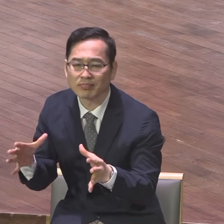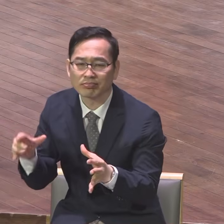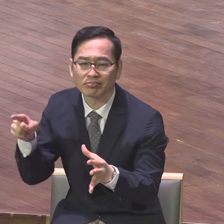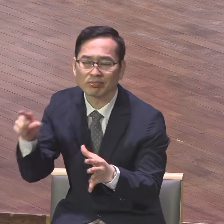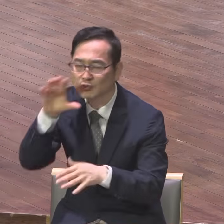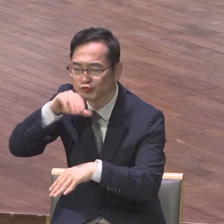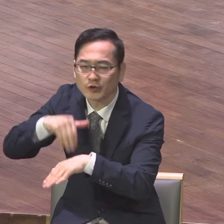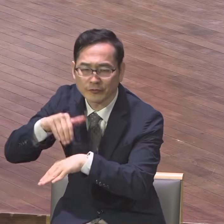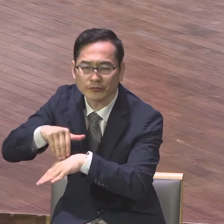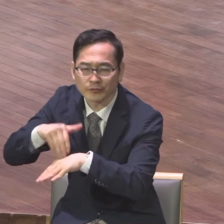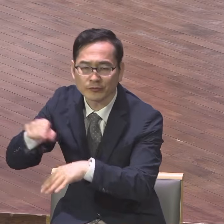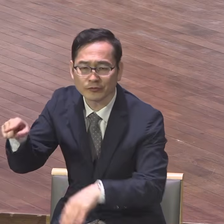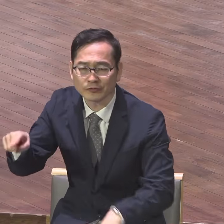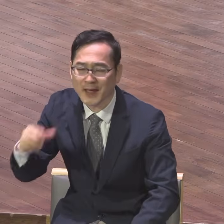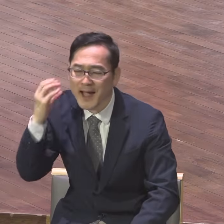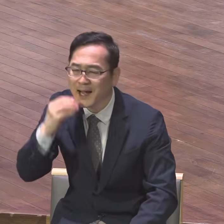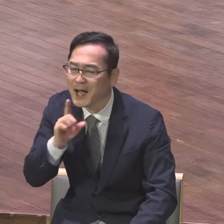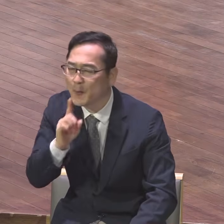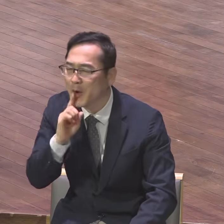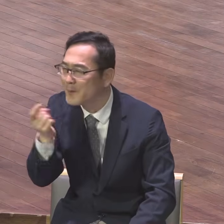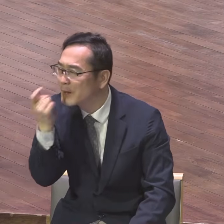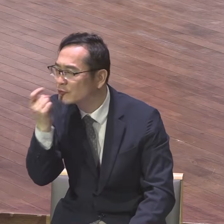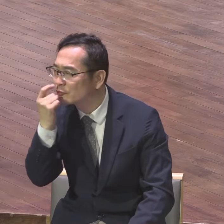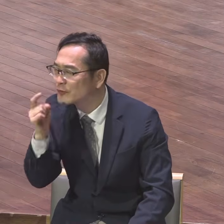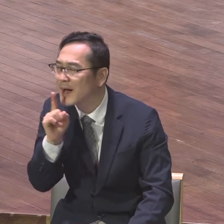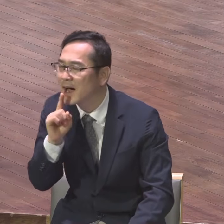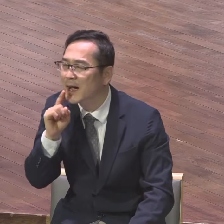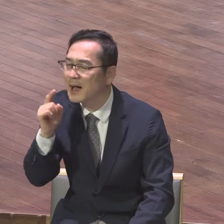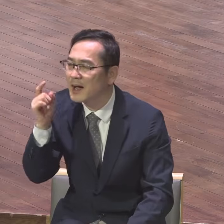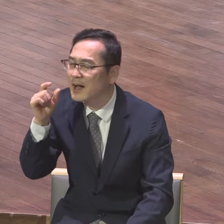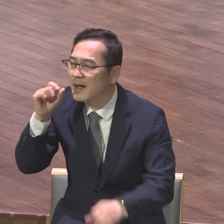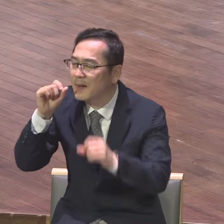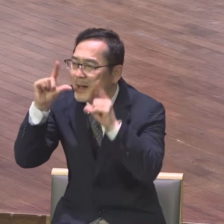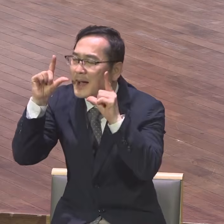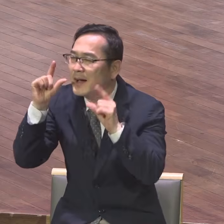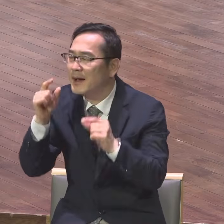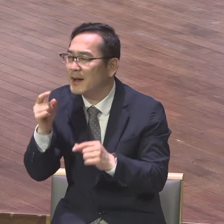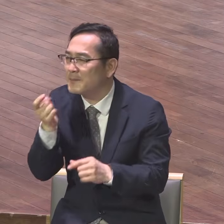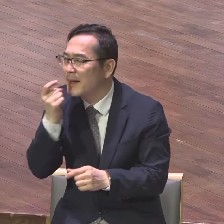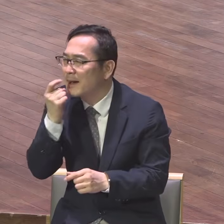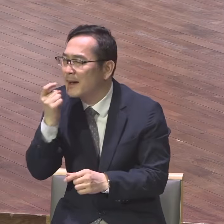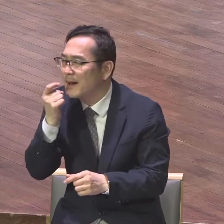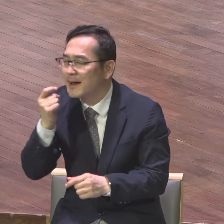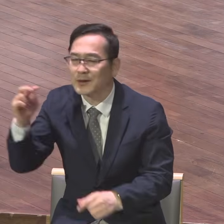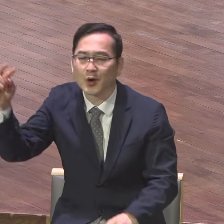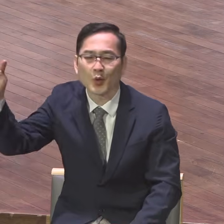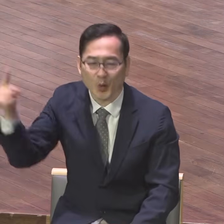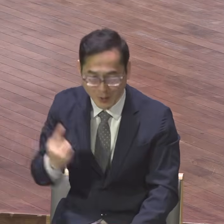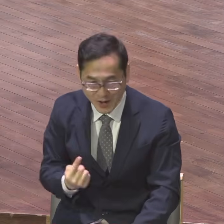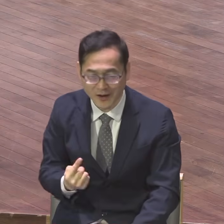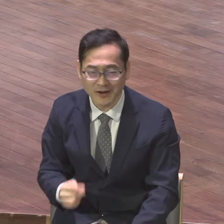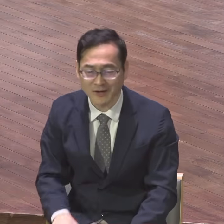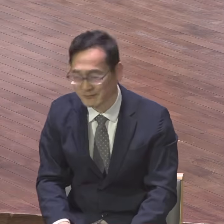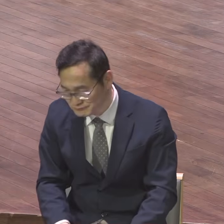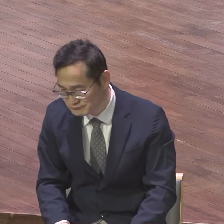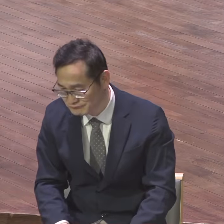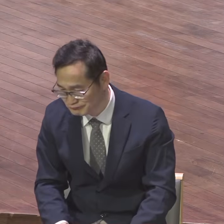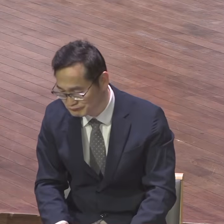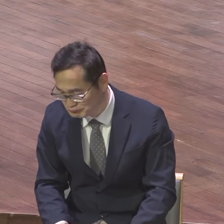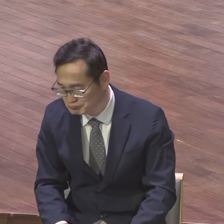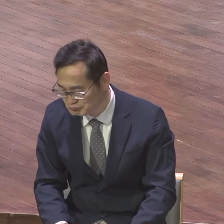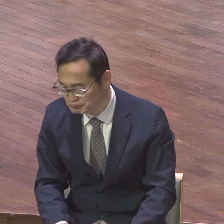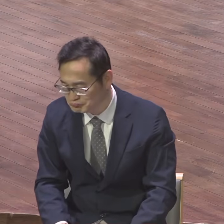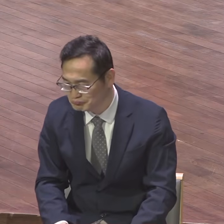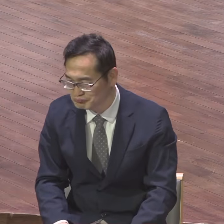생활하면서 아랍어를 배우고 또 아랍어에 대해서 알고 그렇게 왔다고 오늘 아침에 인사를 해요.